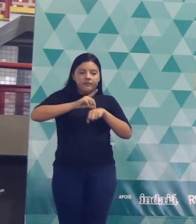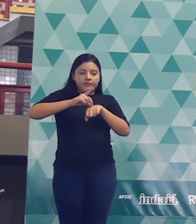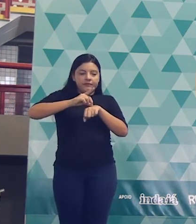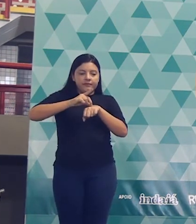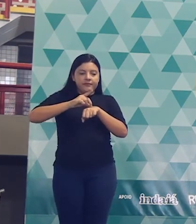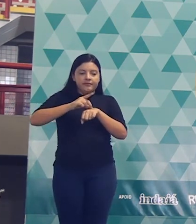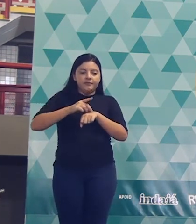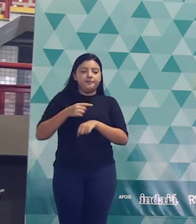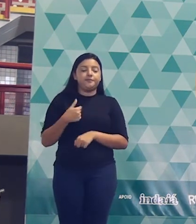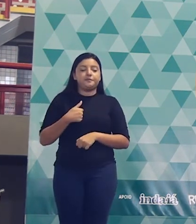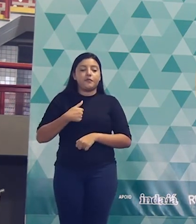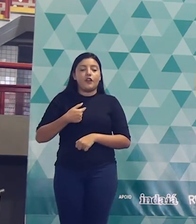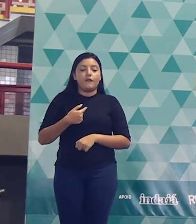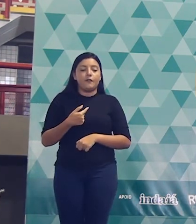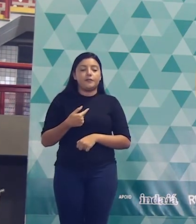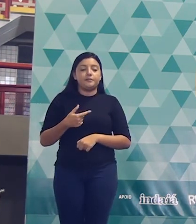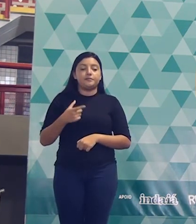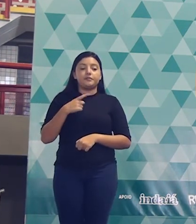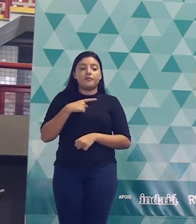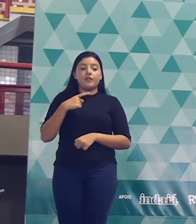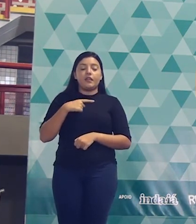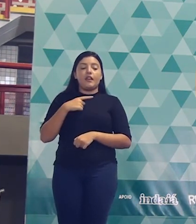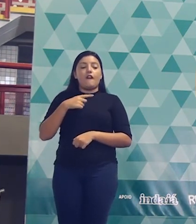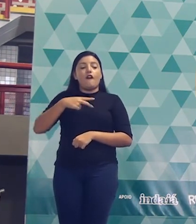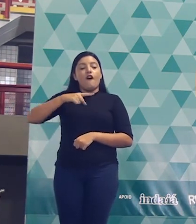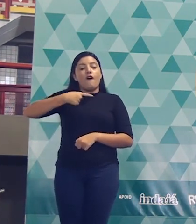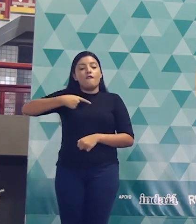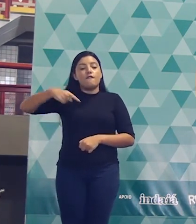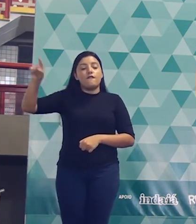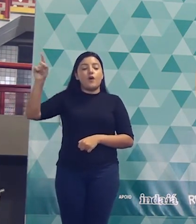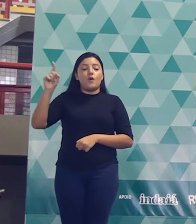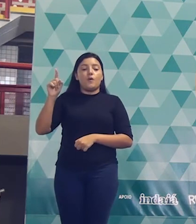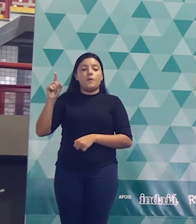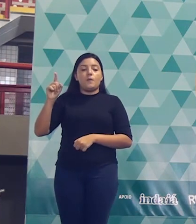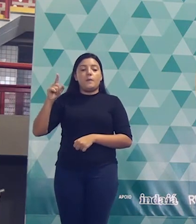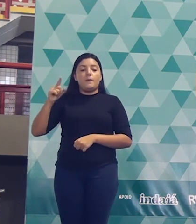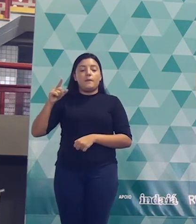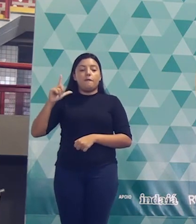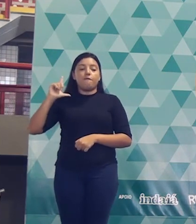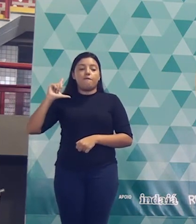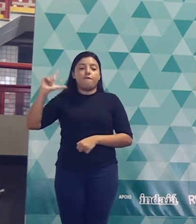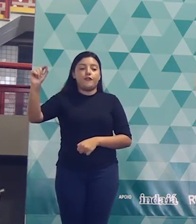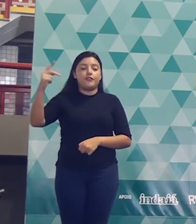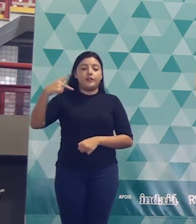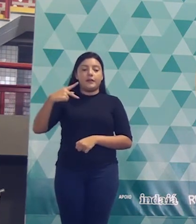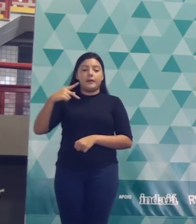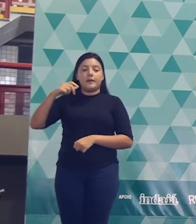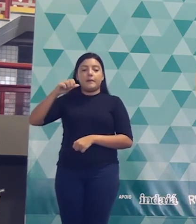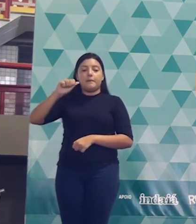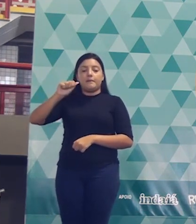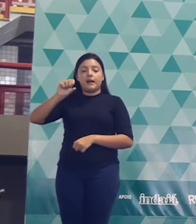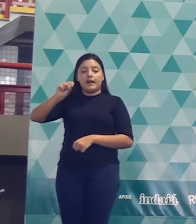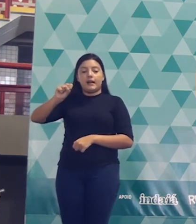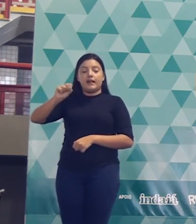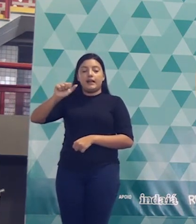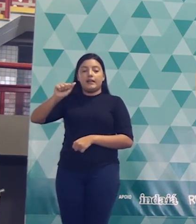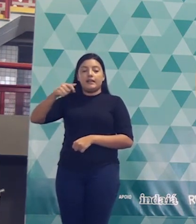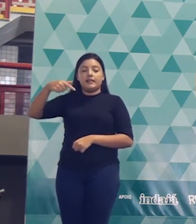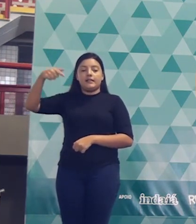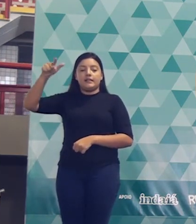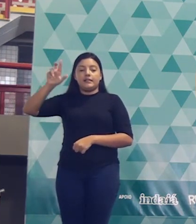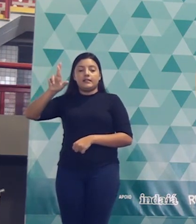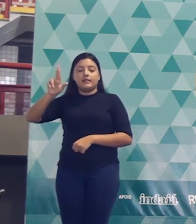embora para Passárgada, e esse poema é interessante, ele é muito emblemático. Manuel Bandeira de novo, segundo o autor mais cobrado no